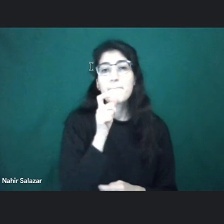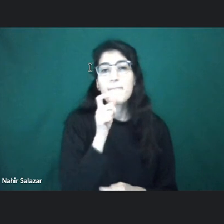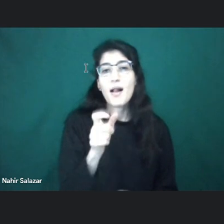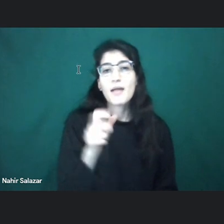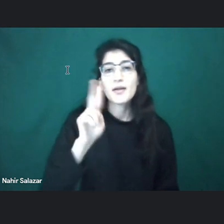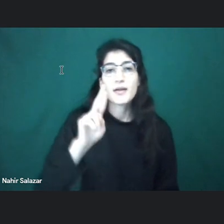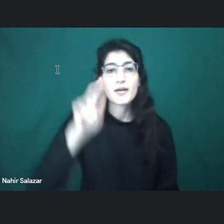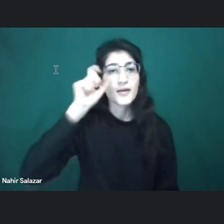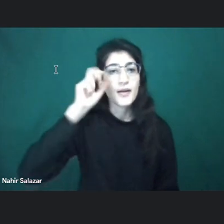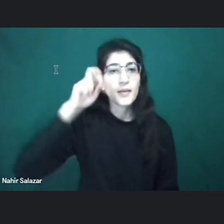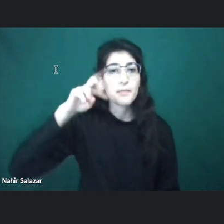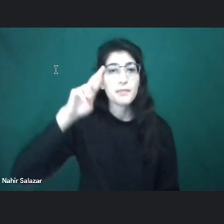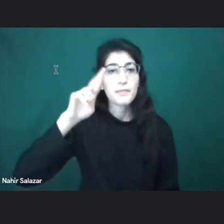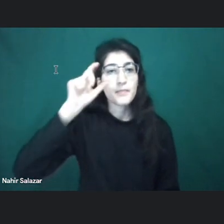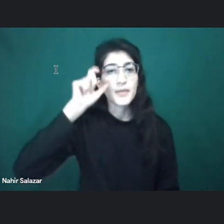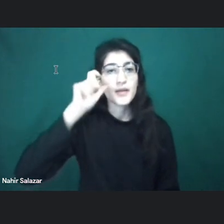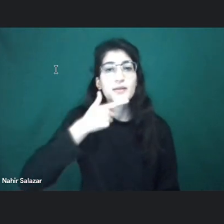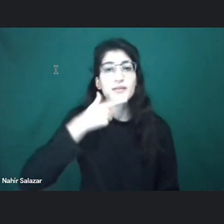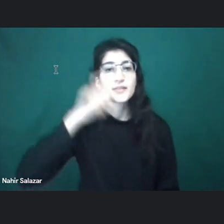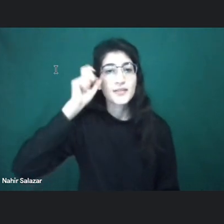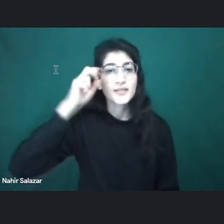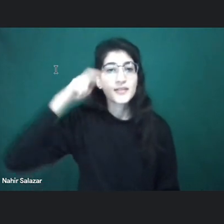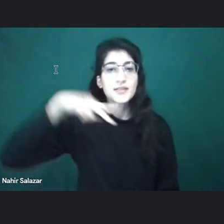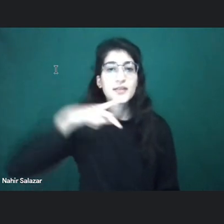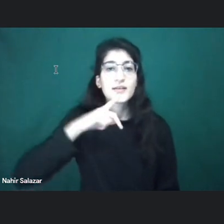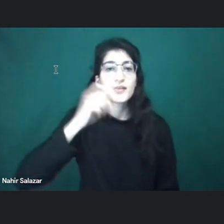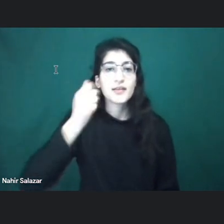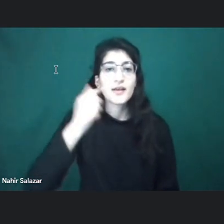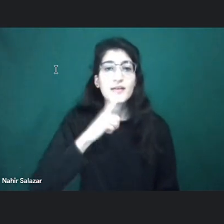Sustantivo. Bien. ¿Qué sufijos tiene?